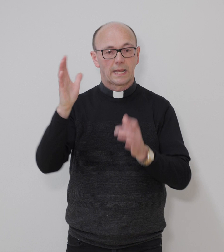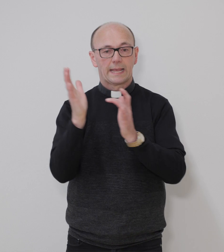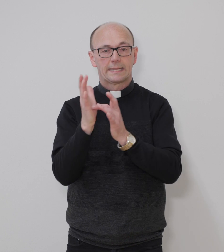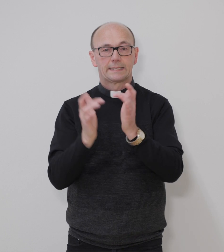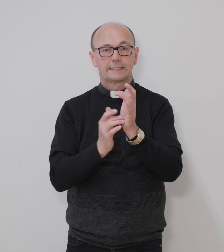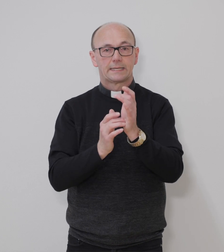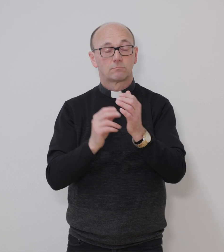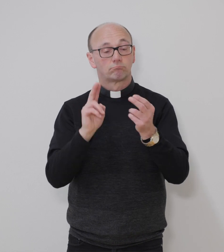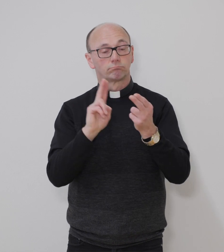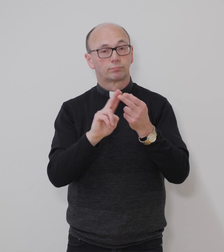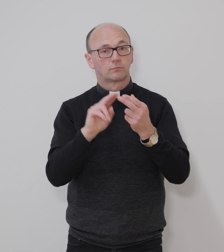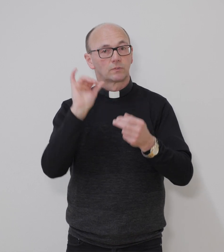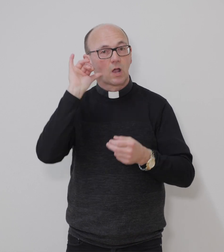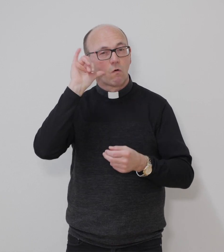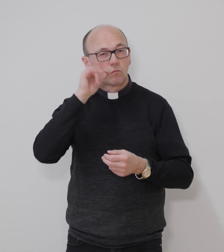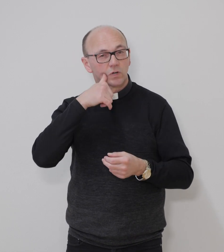Kreuzestod.